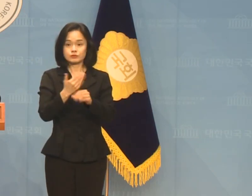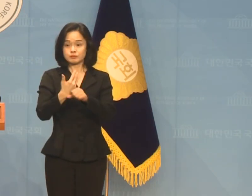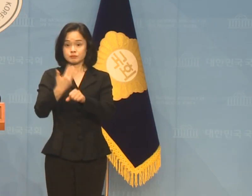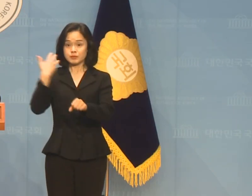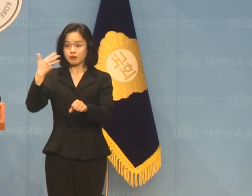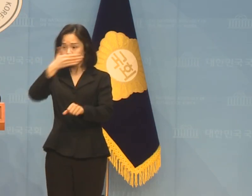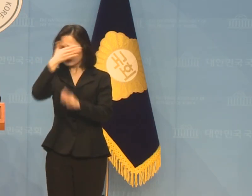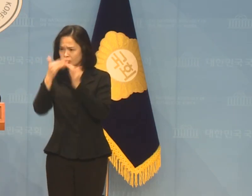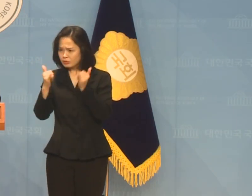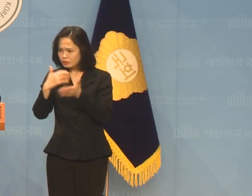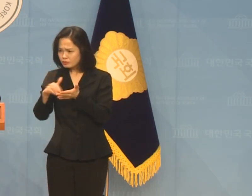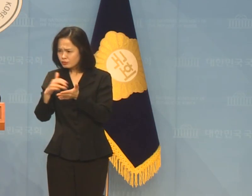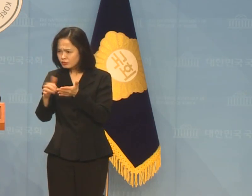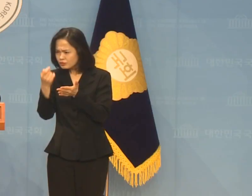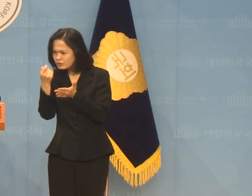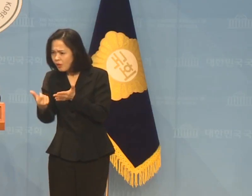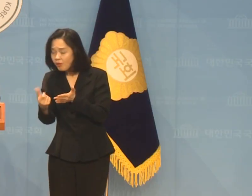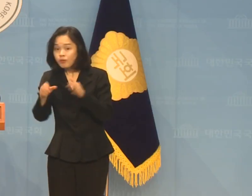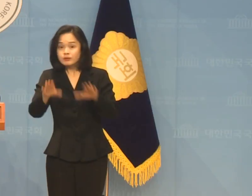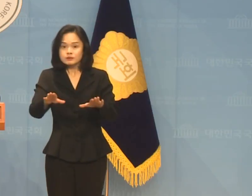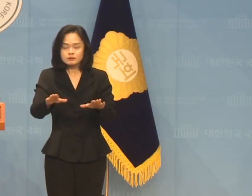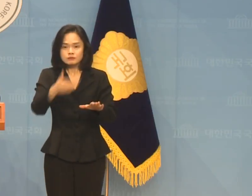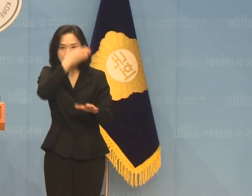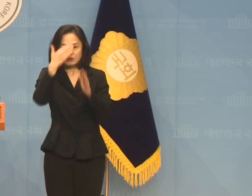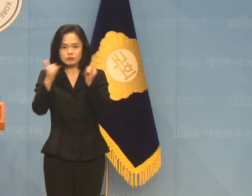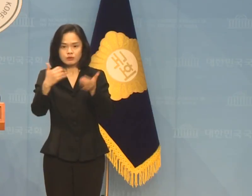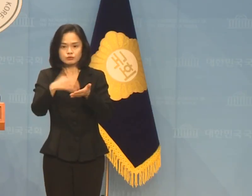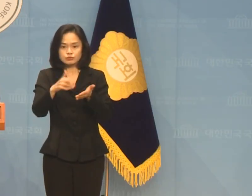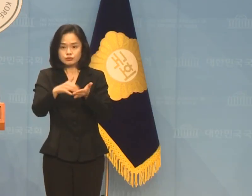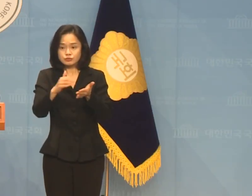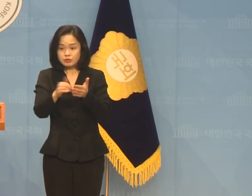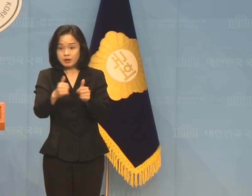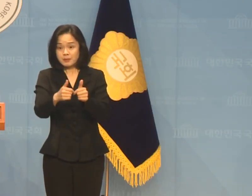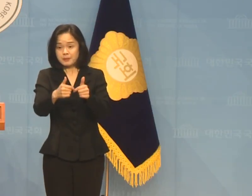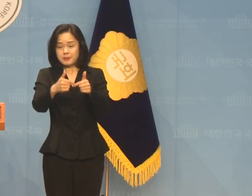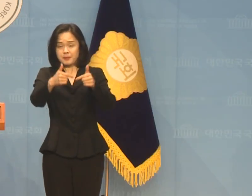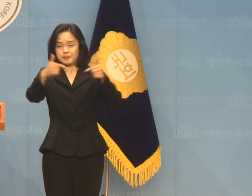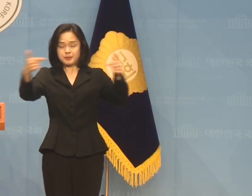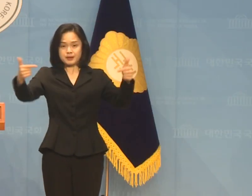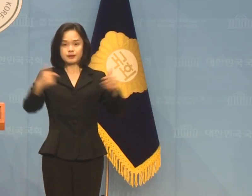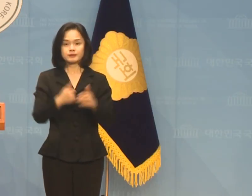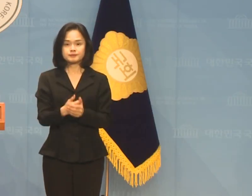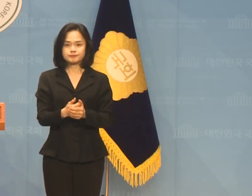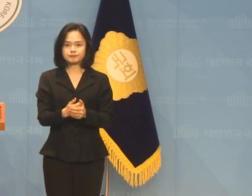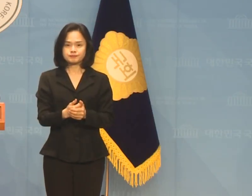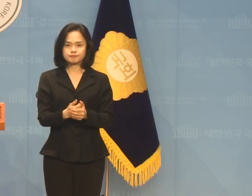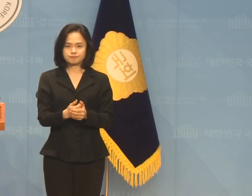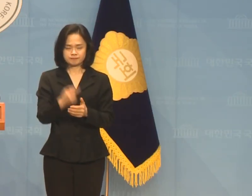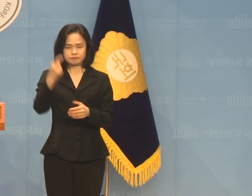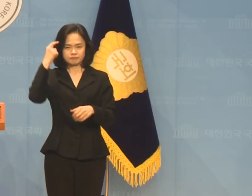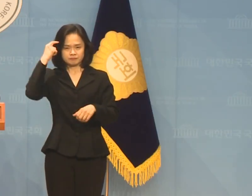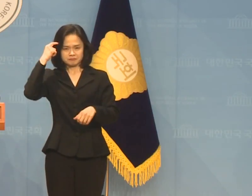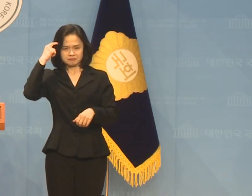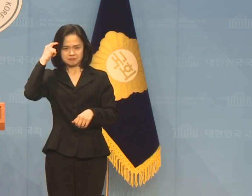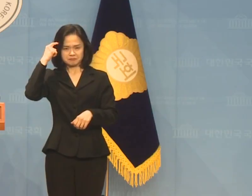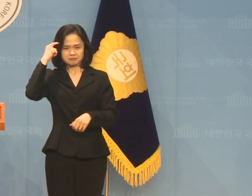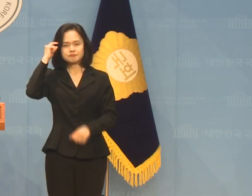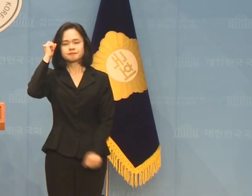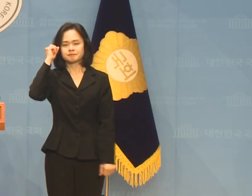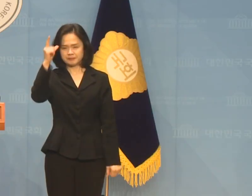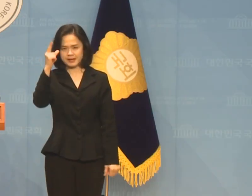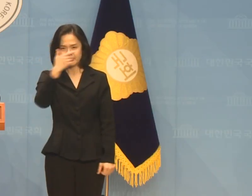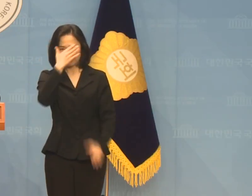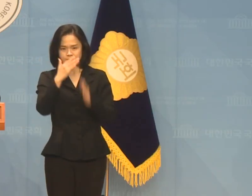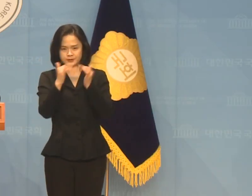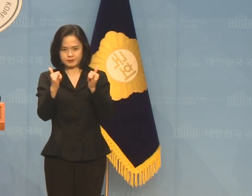현명한 우리 청년들은 윤석열 대통령을 지키는 것이 자유민주주의 대한민국을 지키는 것이라는